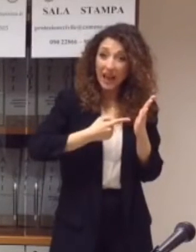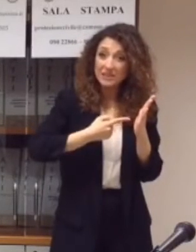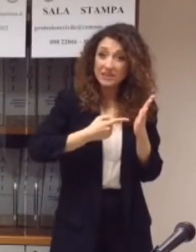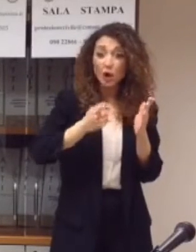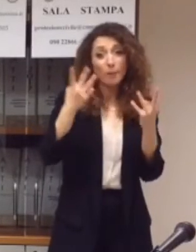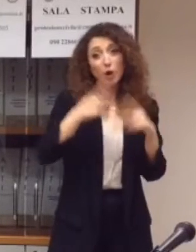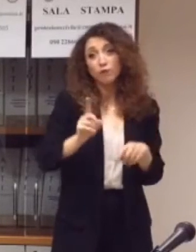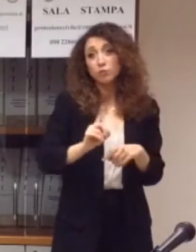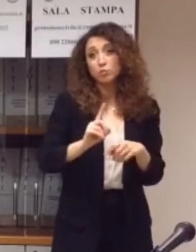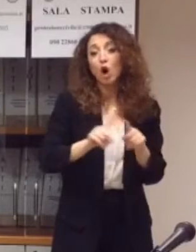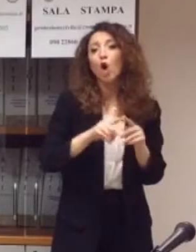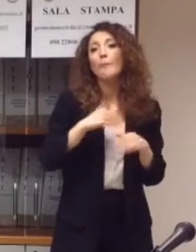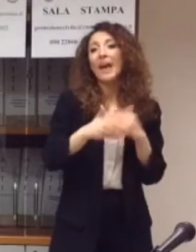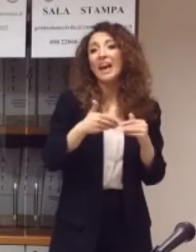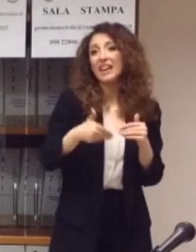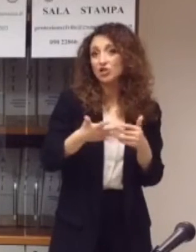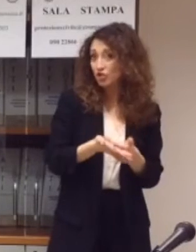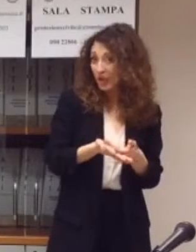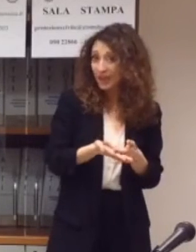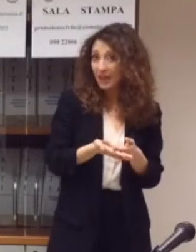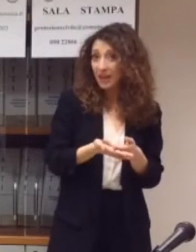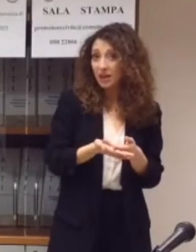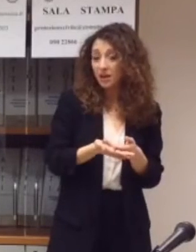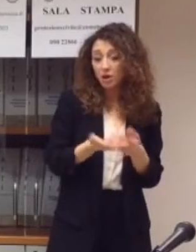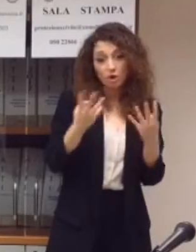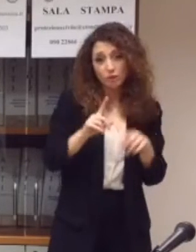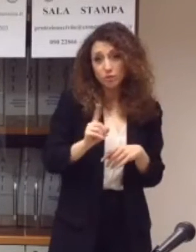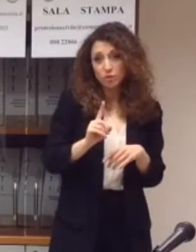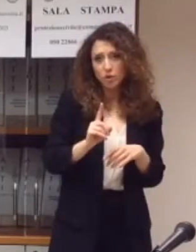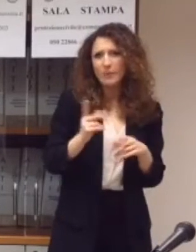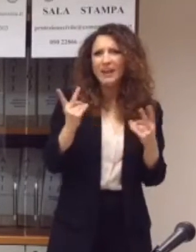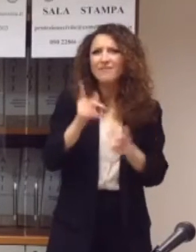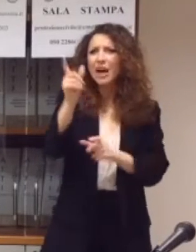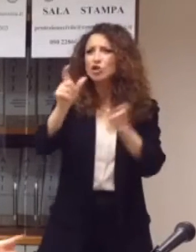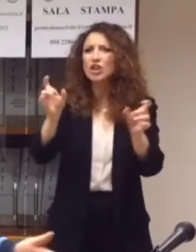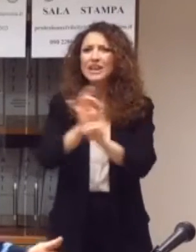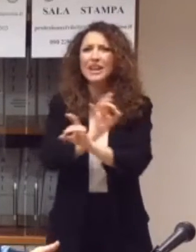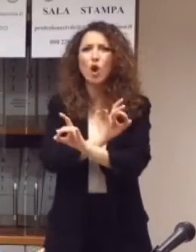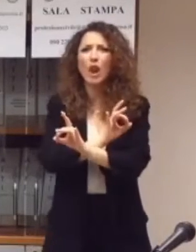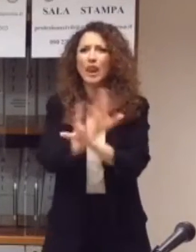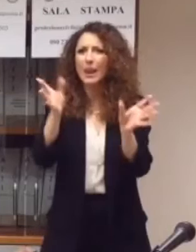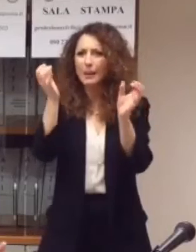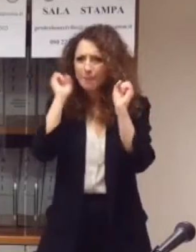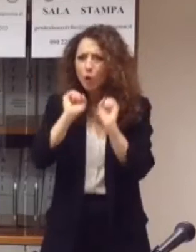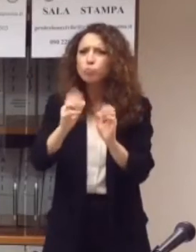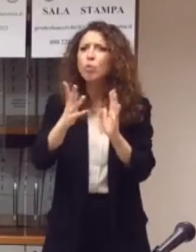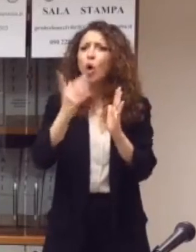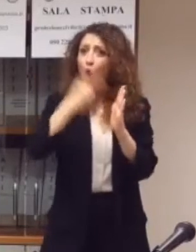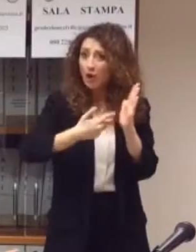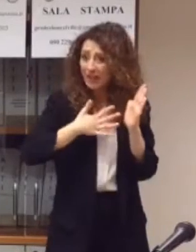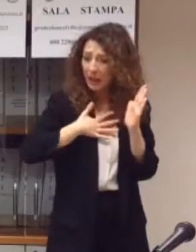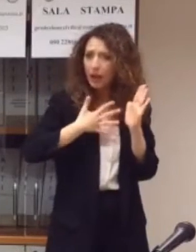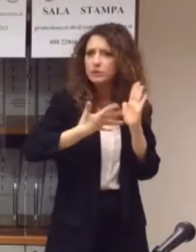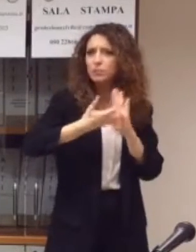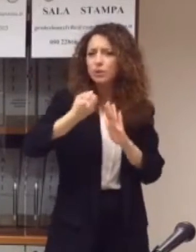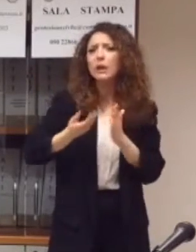non funziona, perché guardate, ogni libero cittadino può impugnare l'ordinanza e tutte le autorità competenti